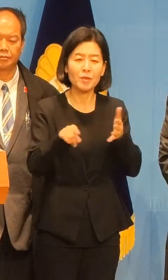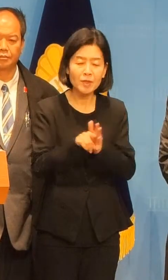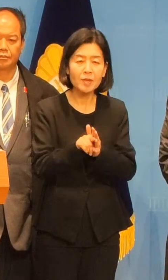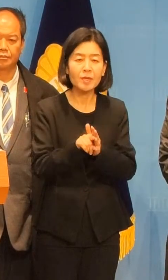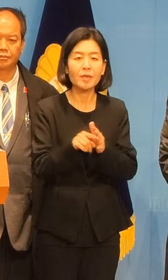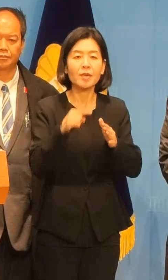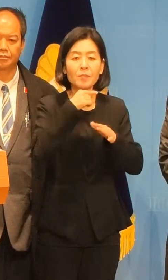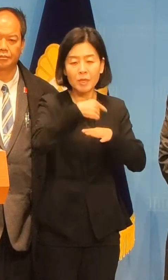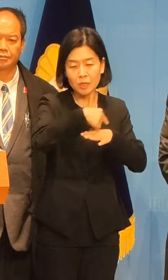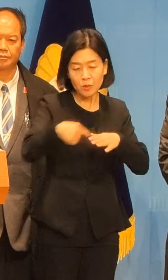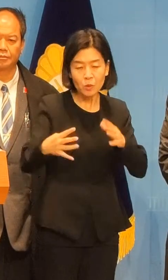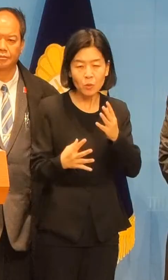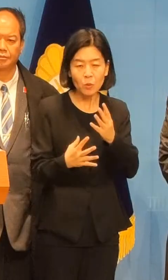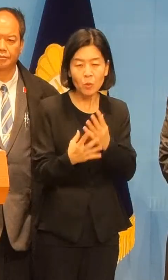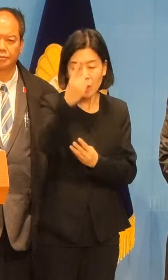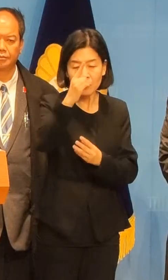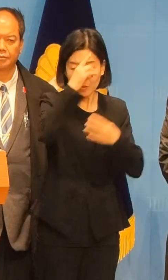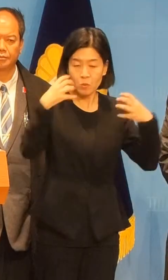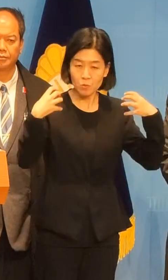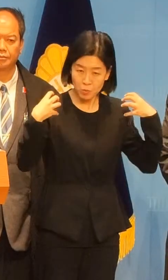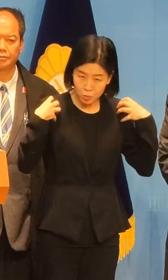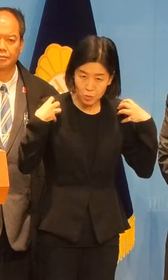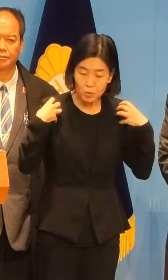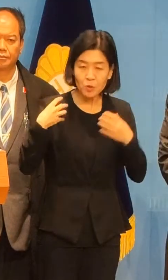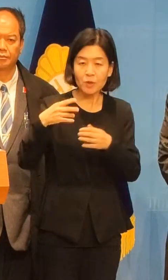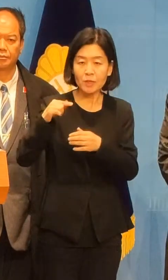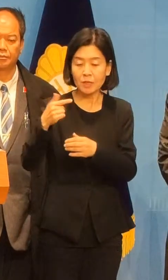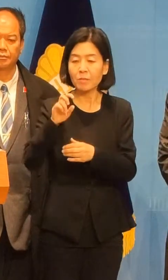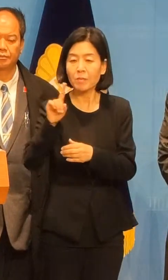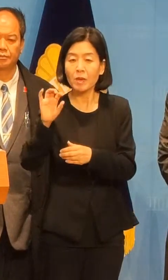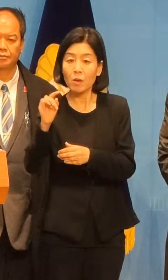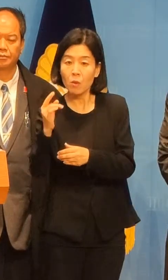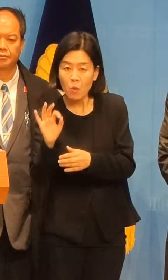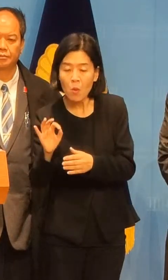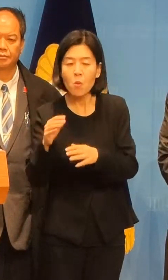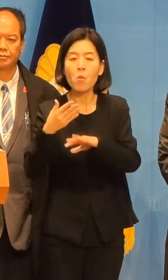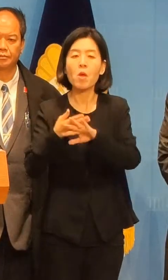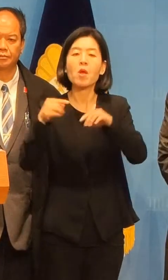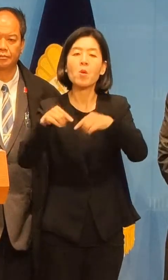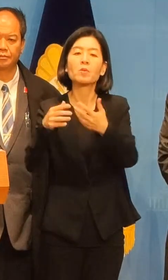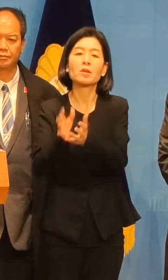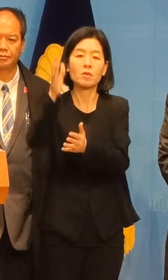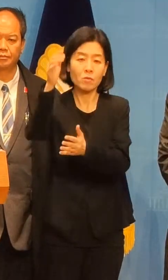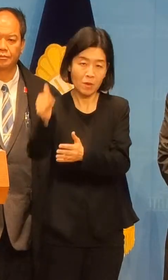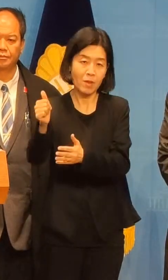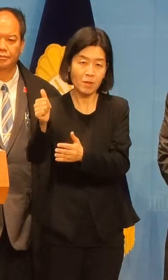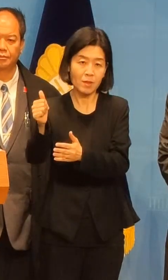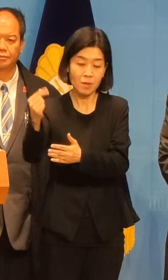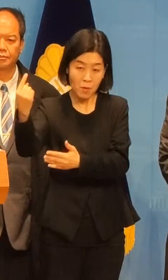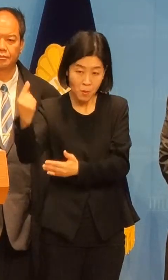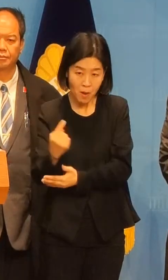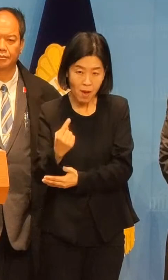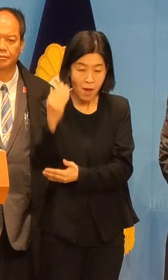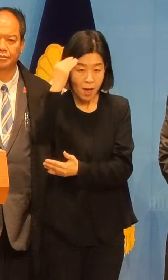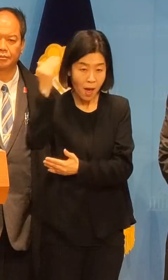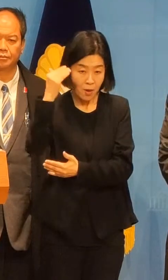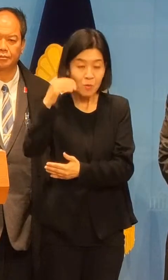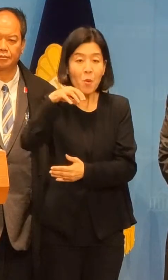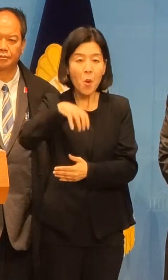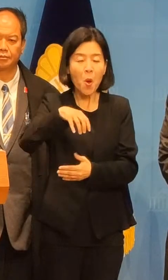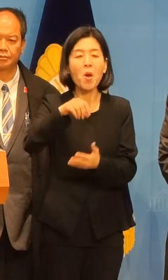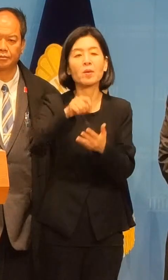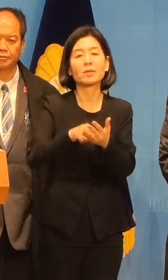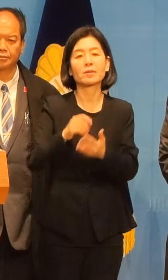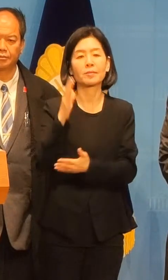민족통합정부 진마아웅 외교부 장관의 한국 기자회견을 갖게 돼서 이